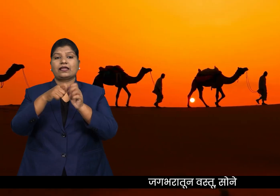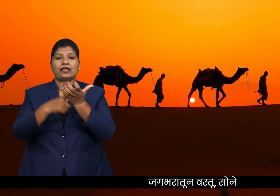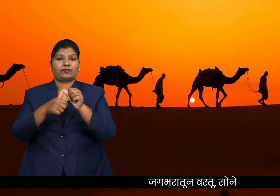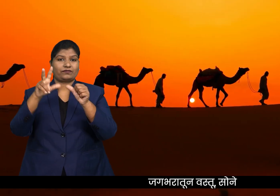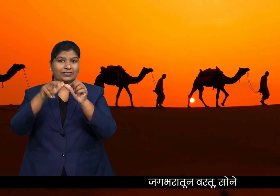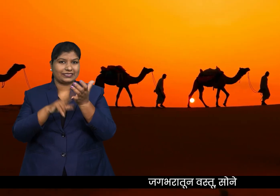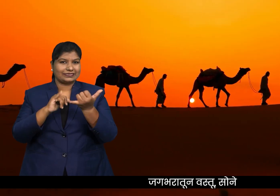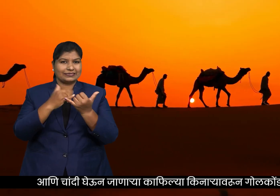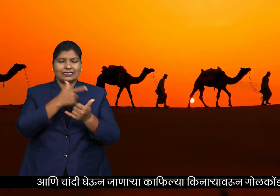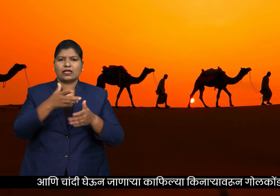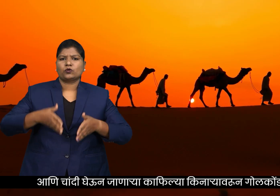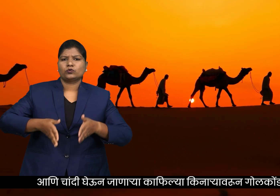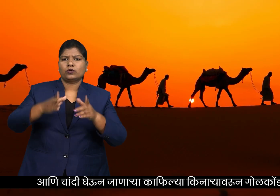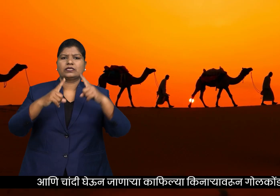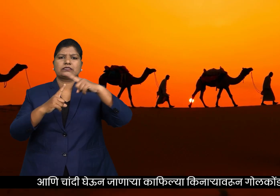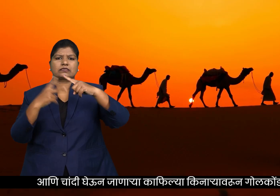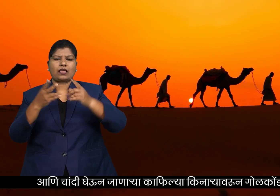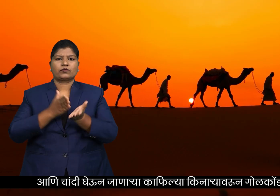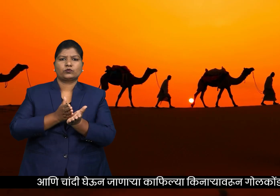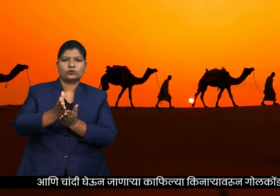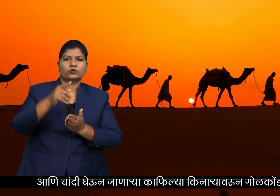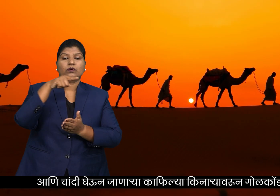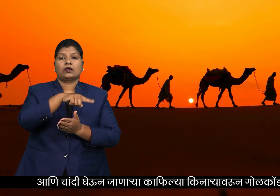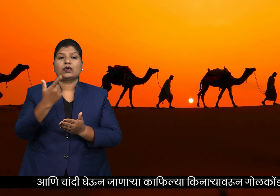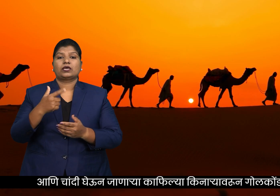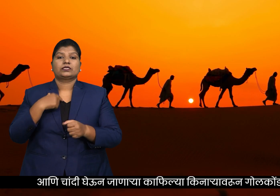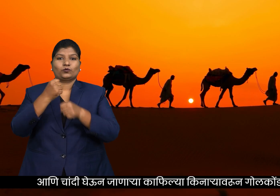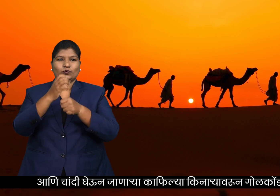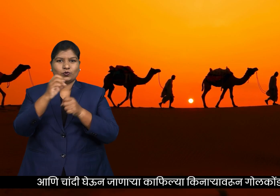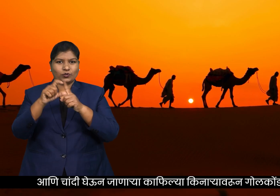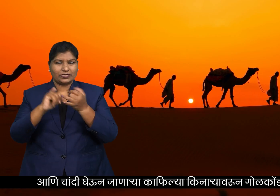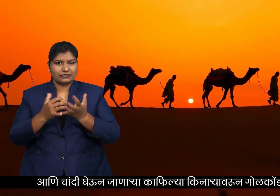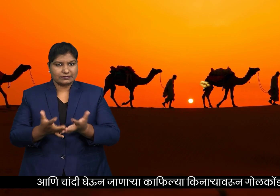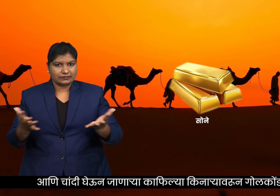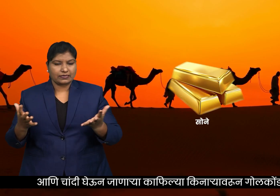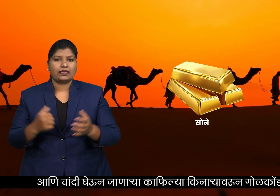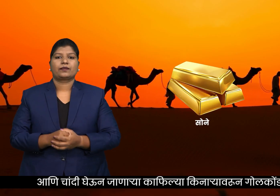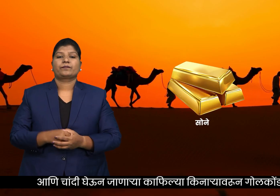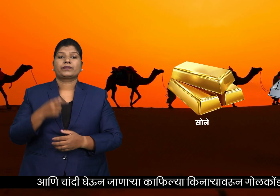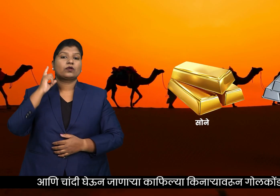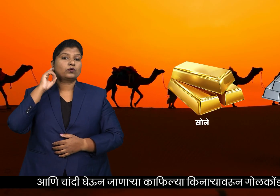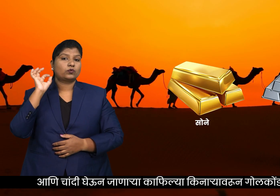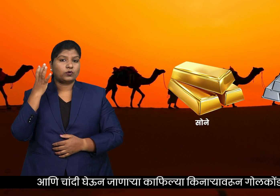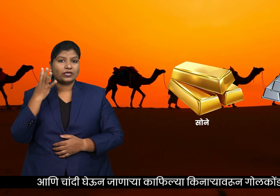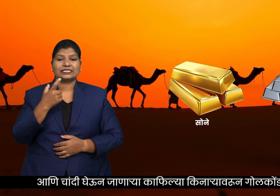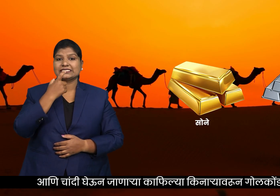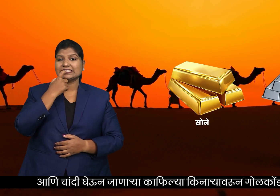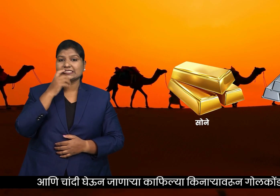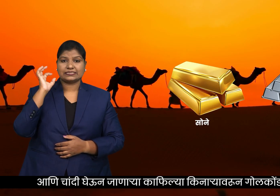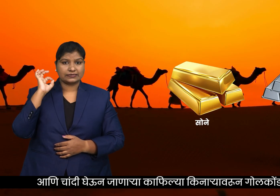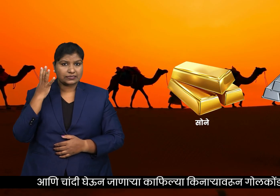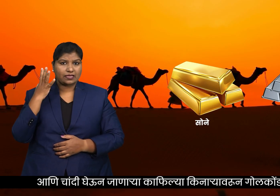जगभरातून वस्तू सोने आणि चांदी घेऊन जाणाऱ्या काफिल्या